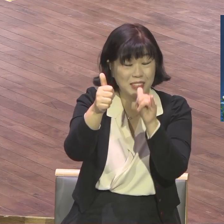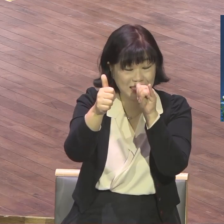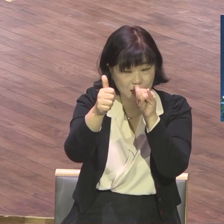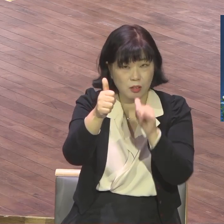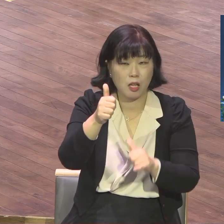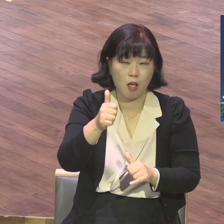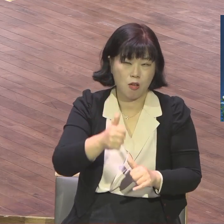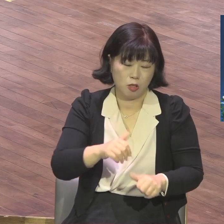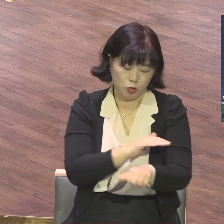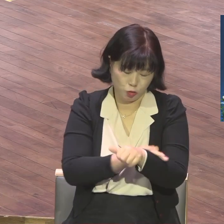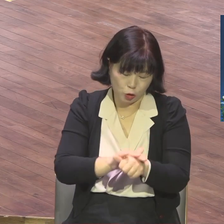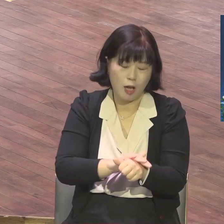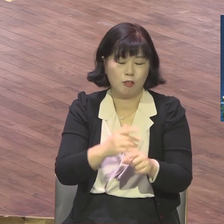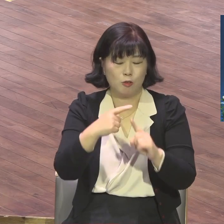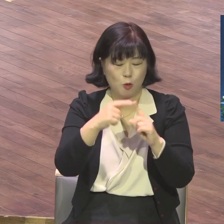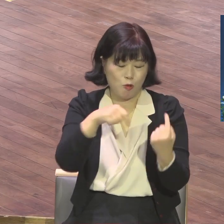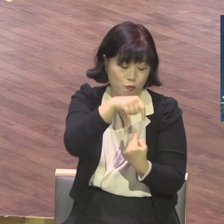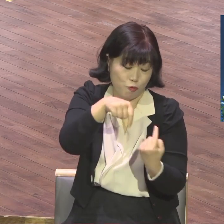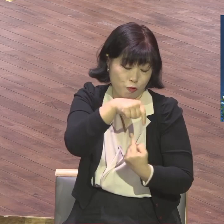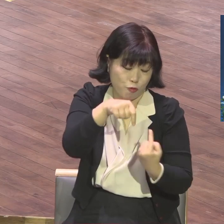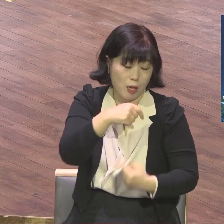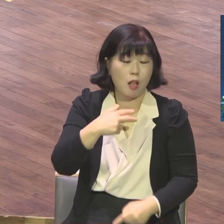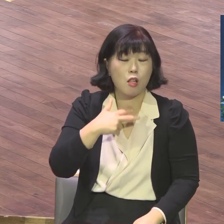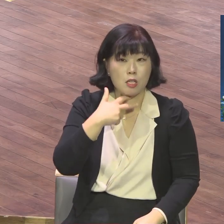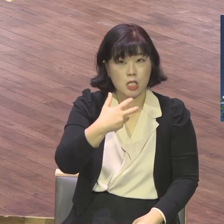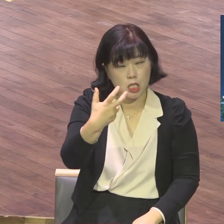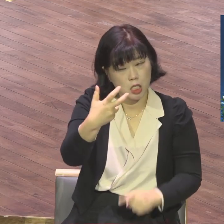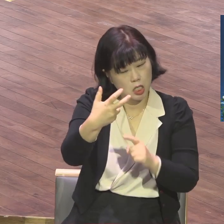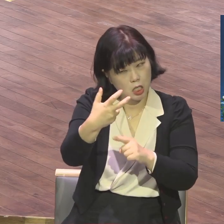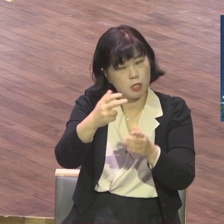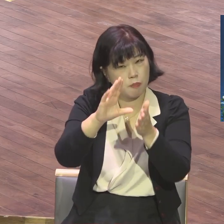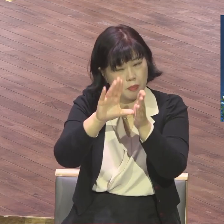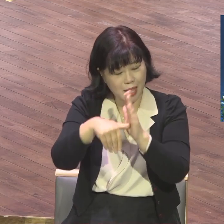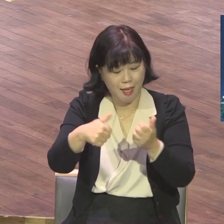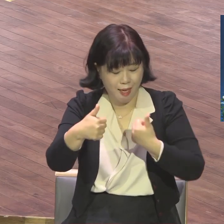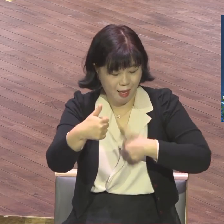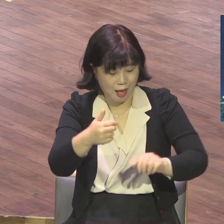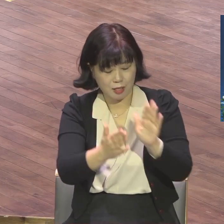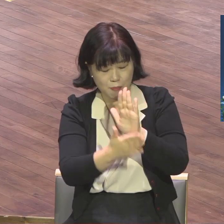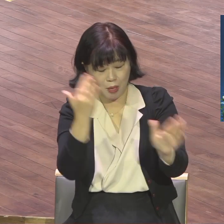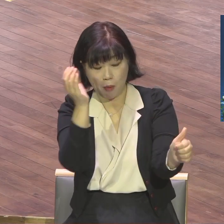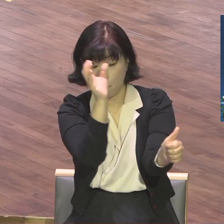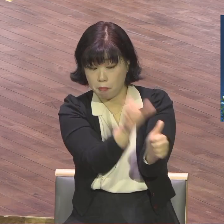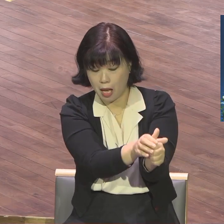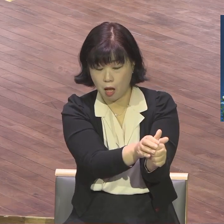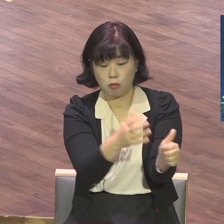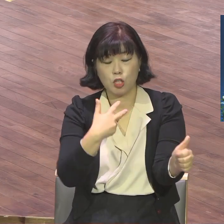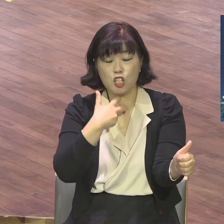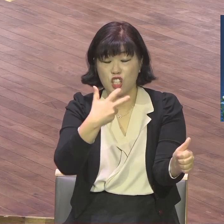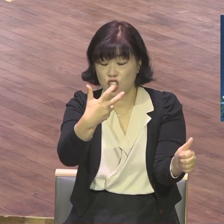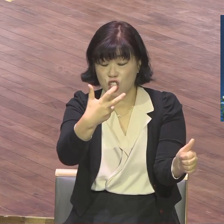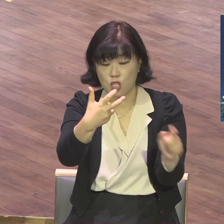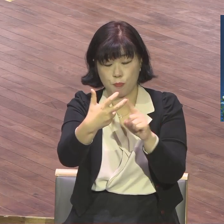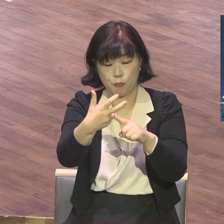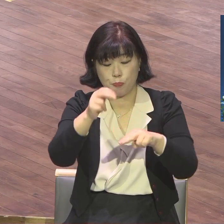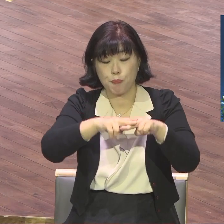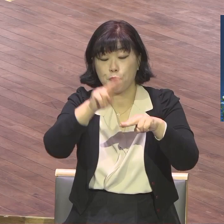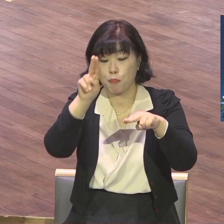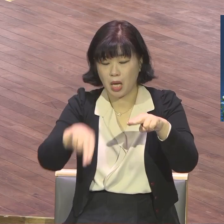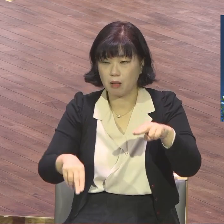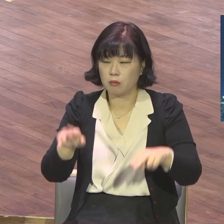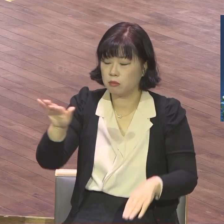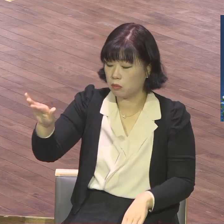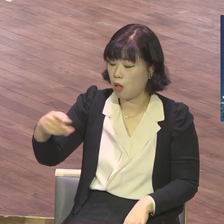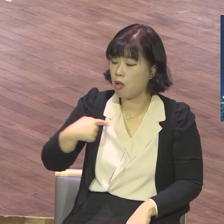그게 무슨 복음입니까? 아니 세상적인 윤리도 아버지를 잘 모시는 게 윤리인데 아버지가 평생 쌓아놓은